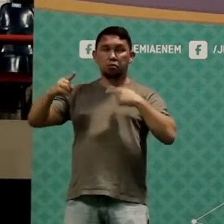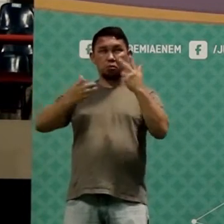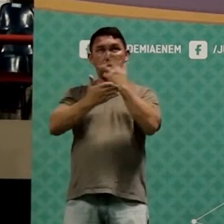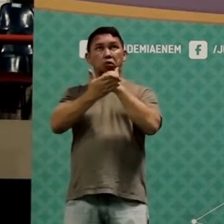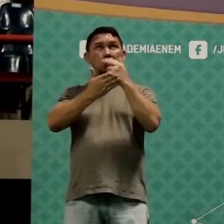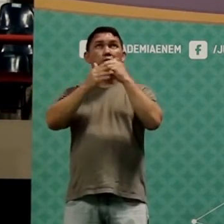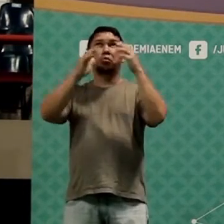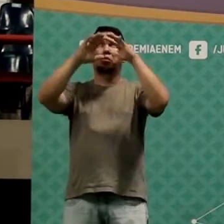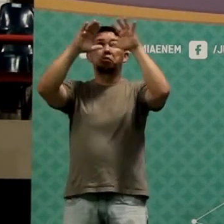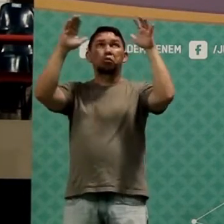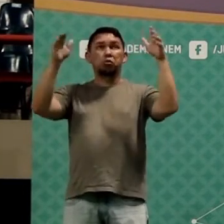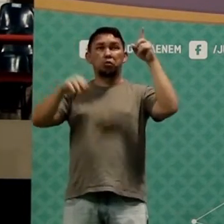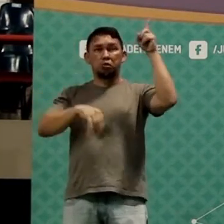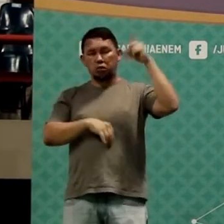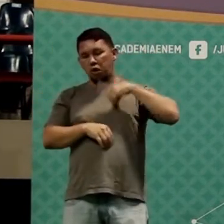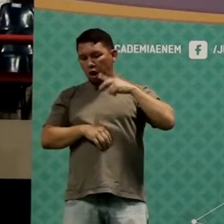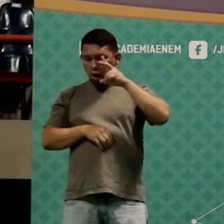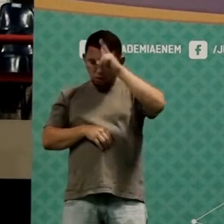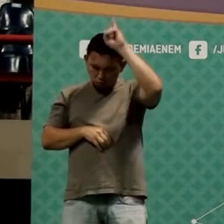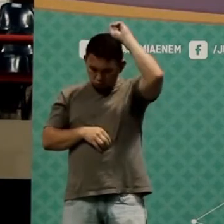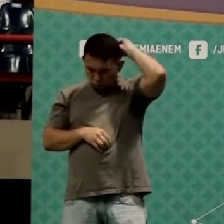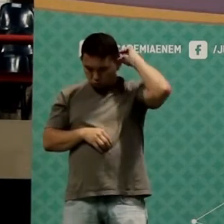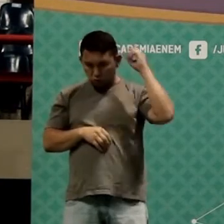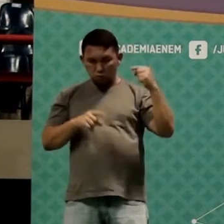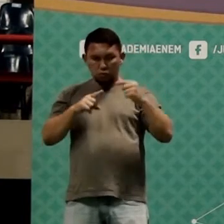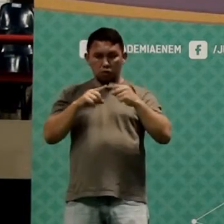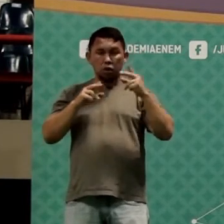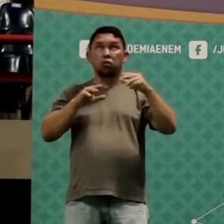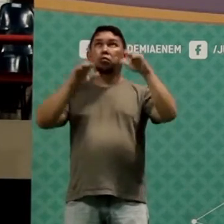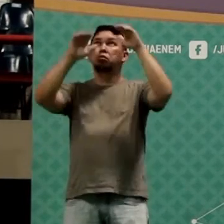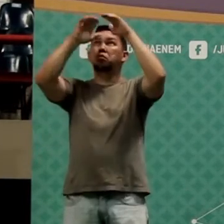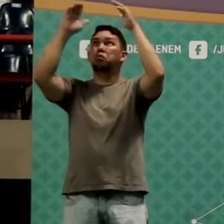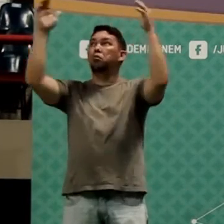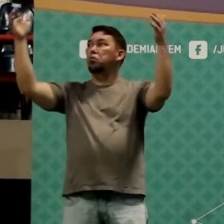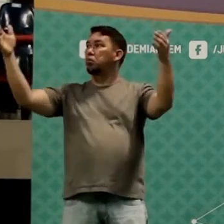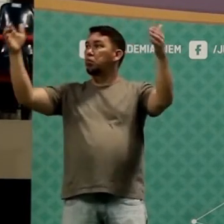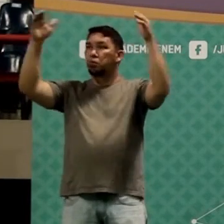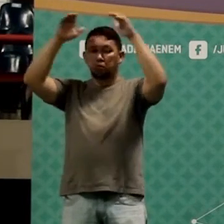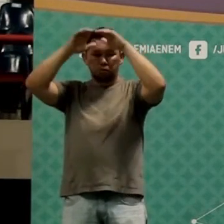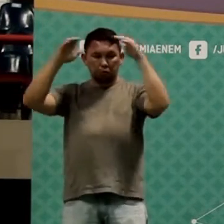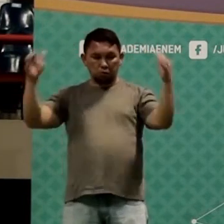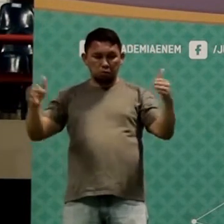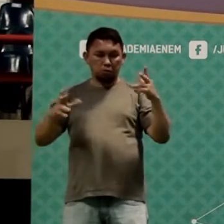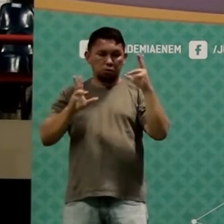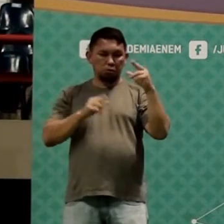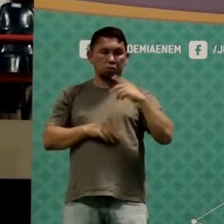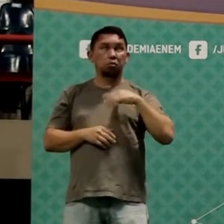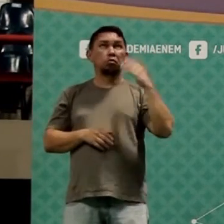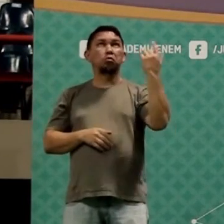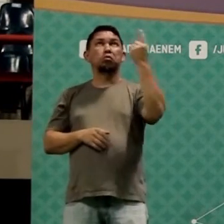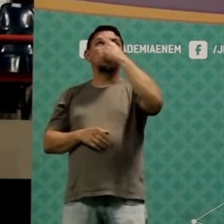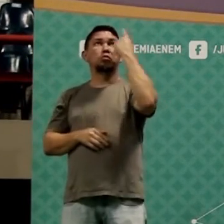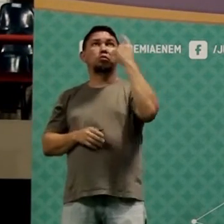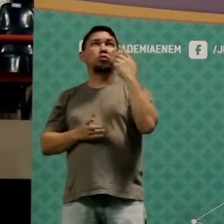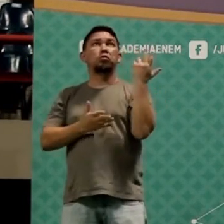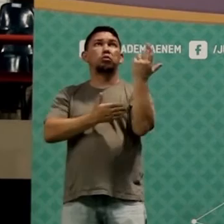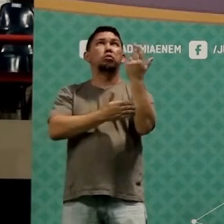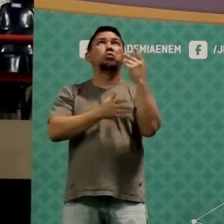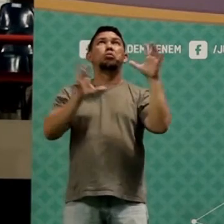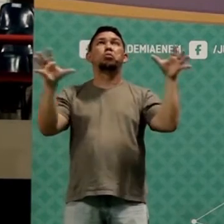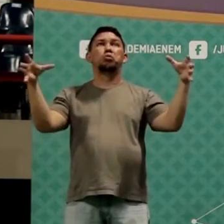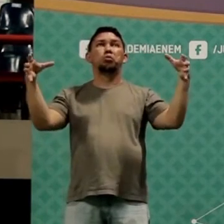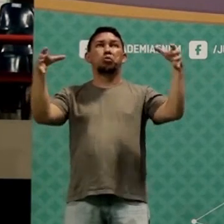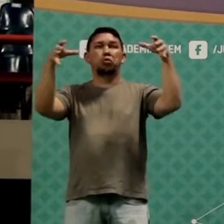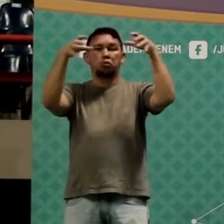Capela Sistina, ok? Que é muito parecido com esse teto aqui, ó. Isso aqui é uma abóbada, ó. Ele vai fazendo um movimento e vai fechando.